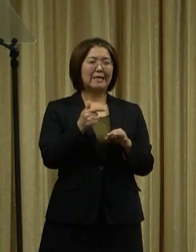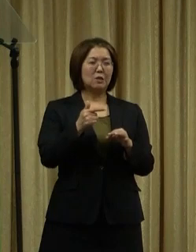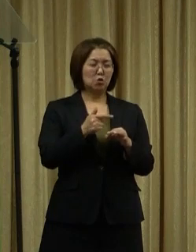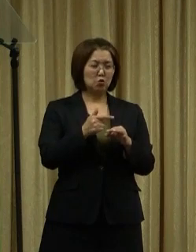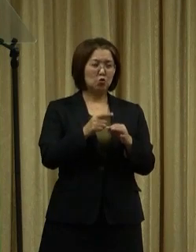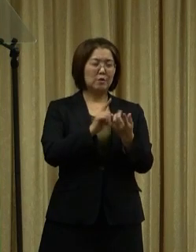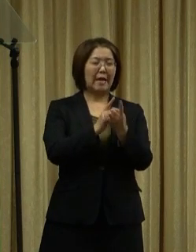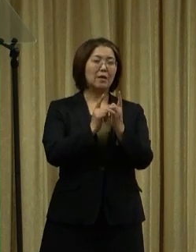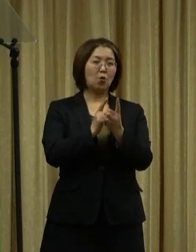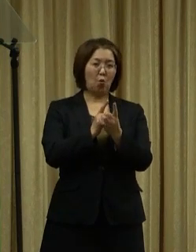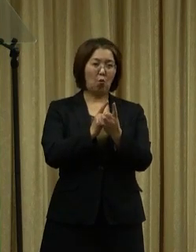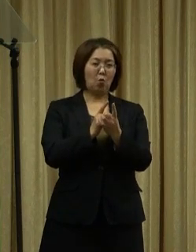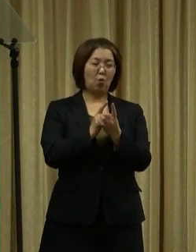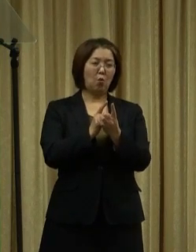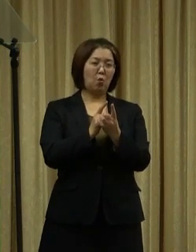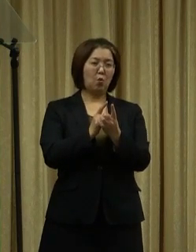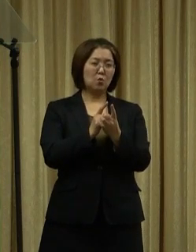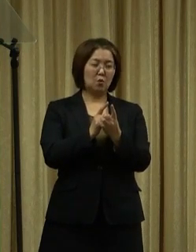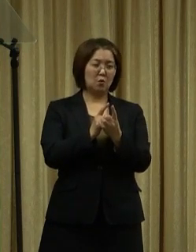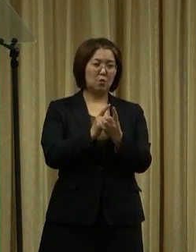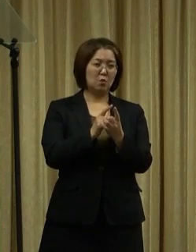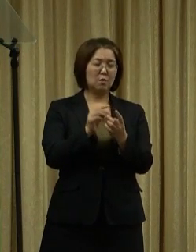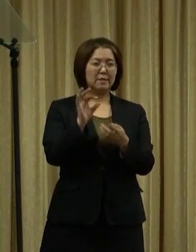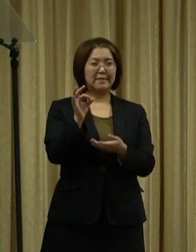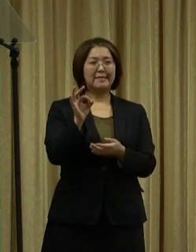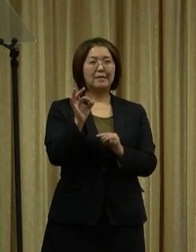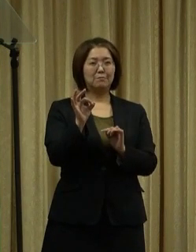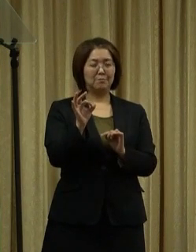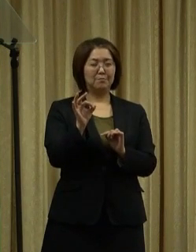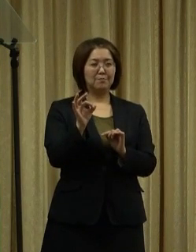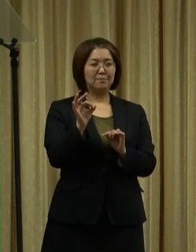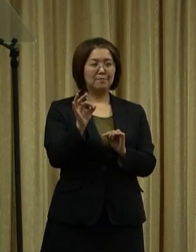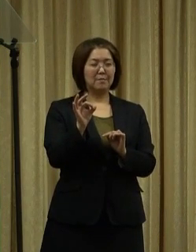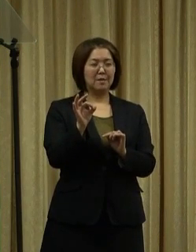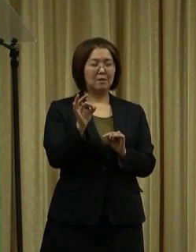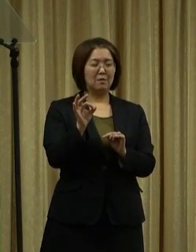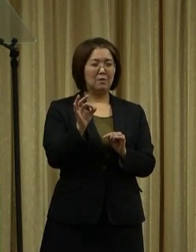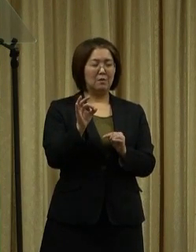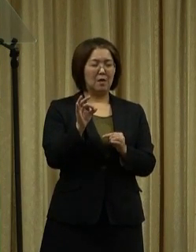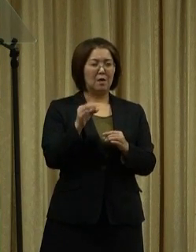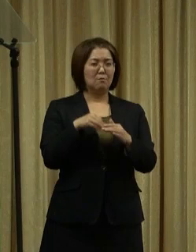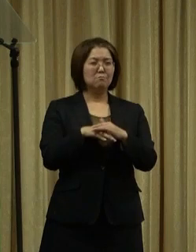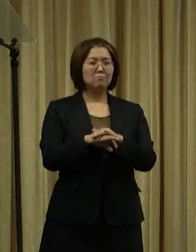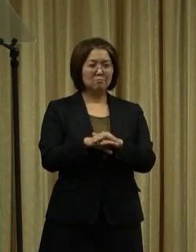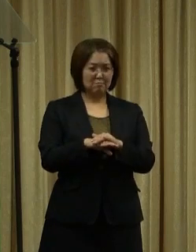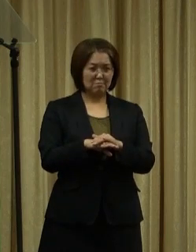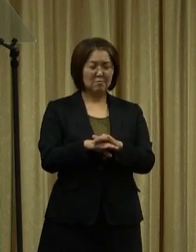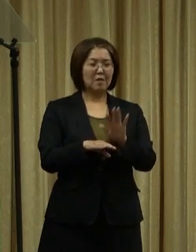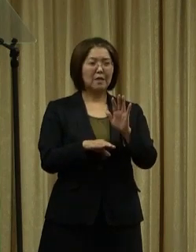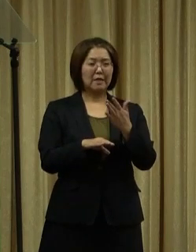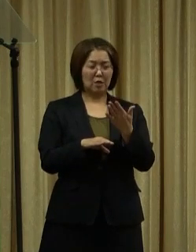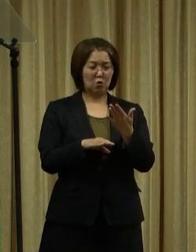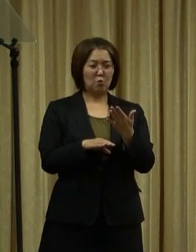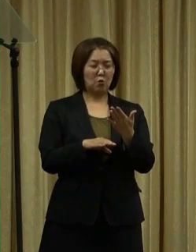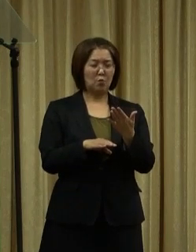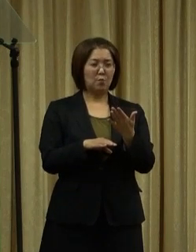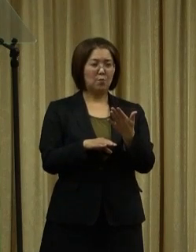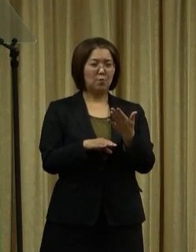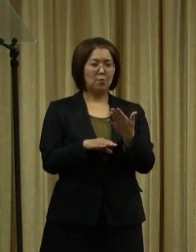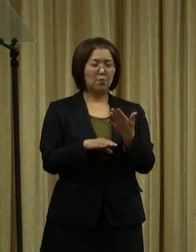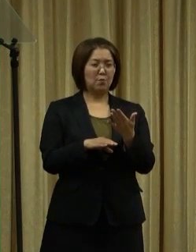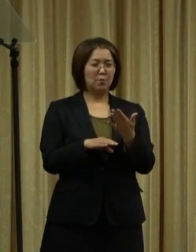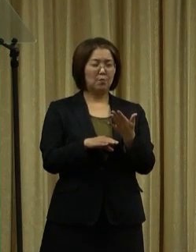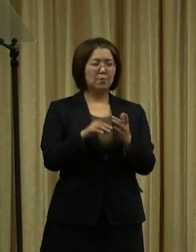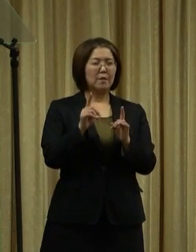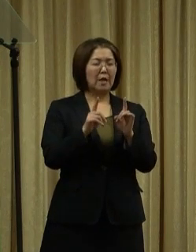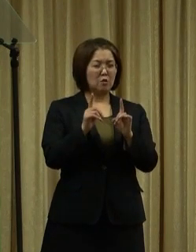応の基金は手元に持ちながら、極力筋肉質な